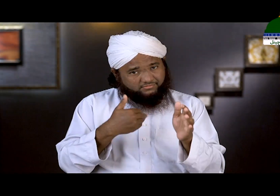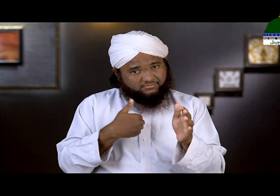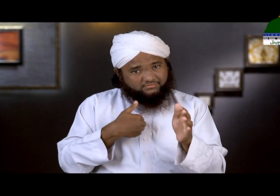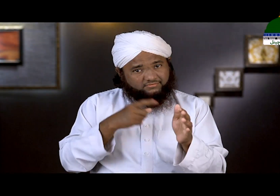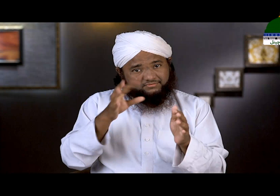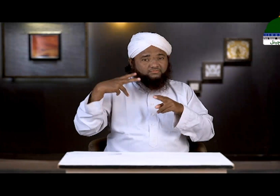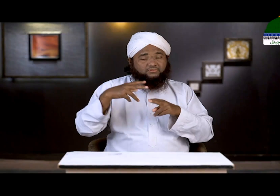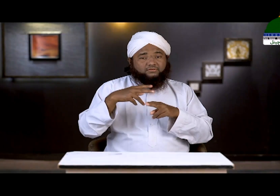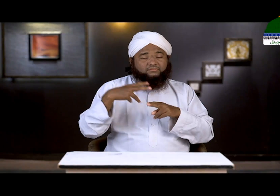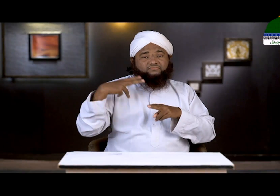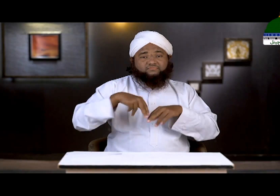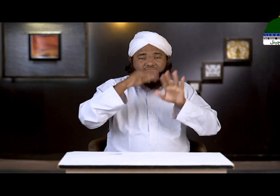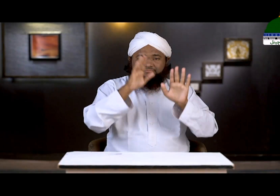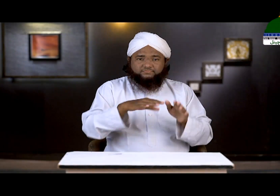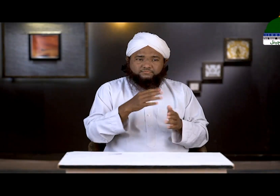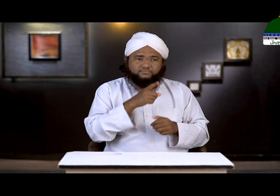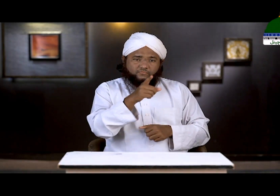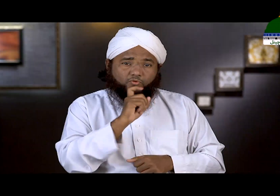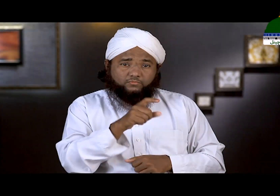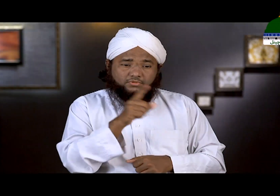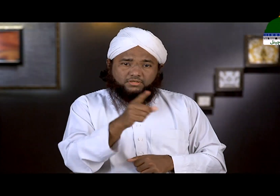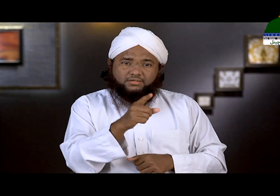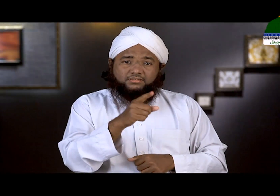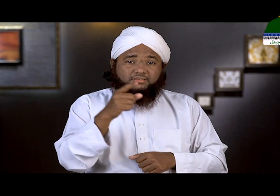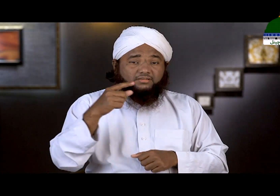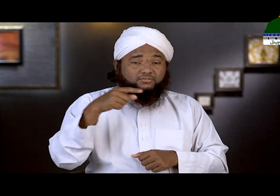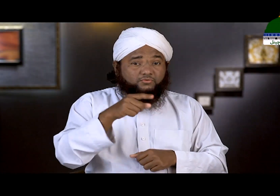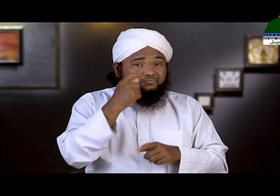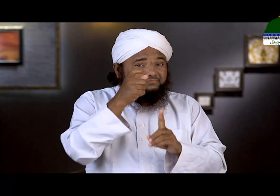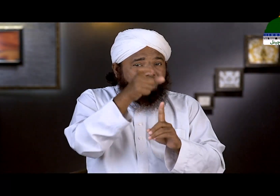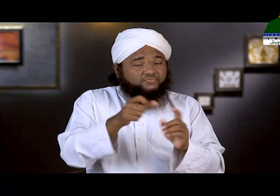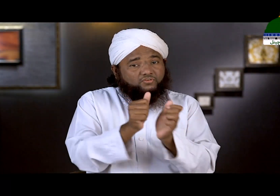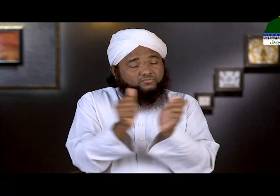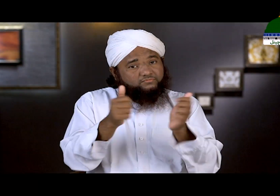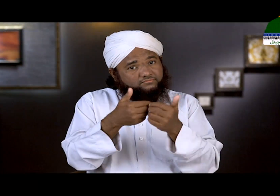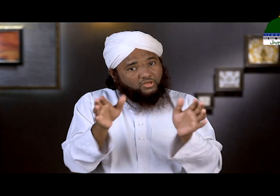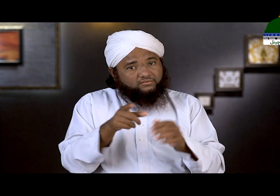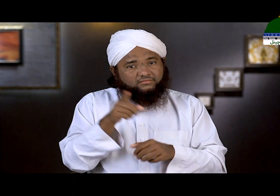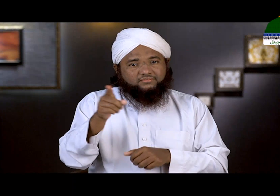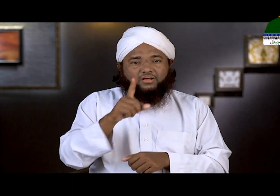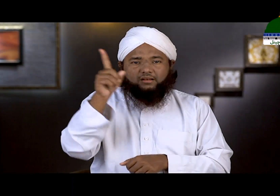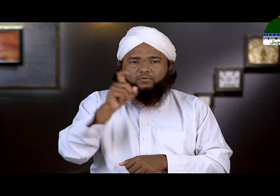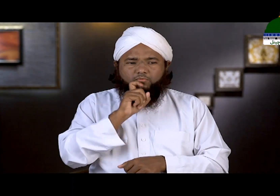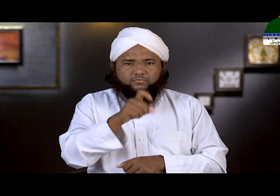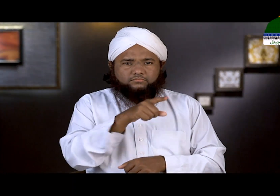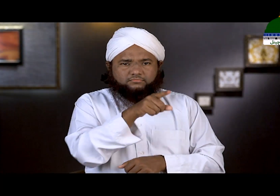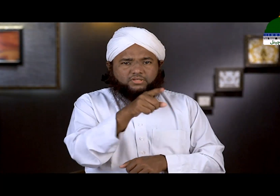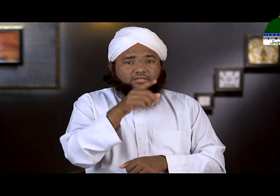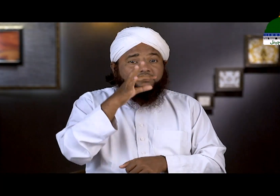برداری کرو۔ فرشتے اس مجرم کو چھوڑ کر ادب سے عرض کریں گے، یا رسول اللہ صلی اللہ علیہ وآلہ وسلم، ہم آپ کے